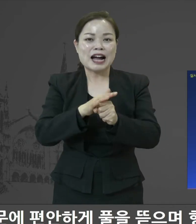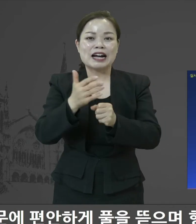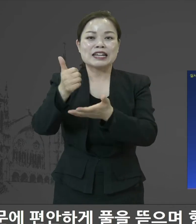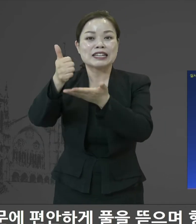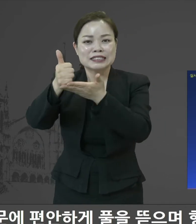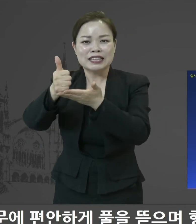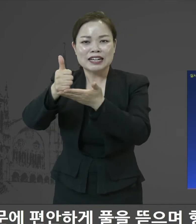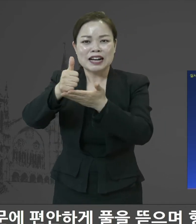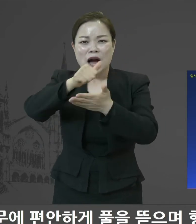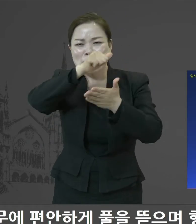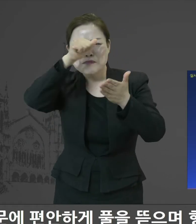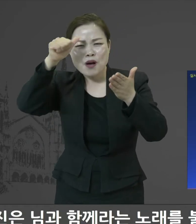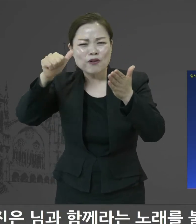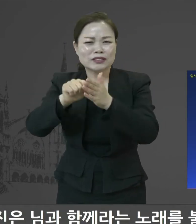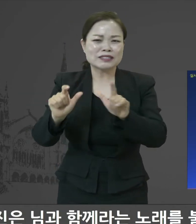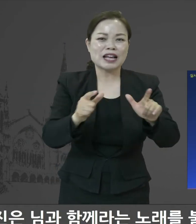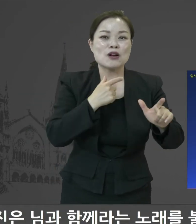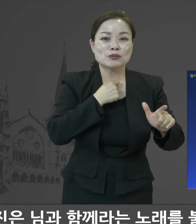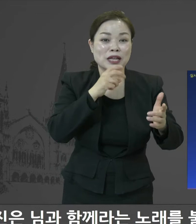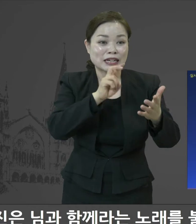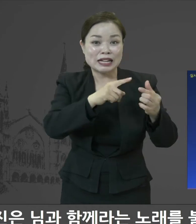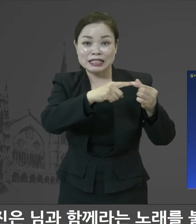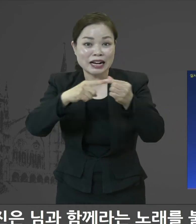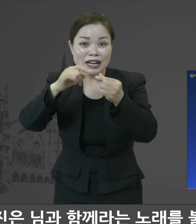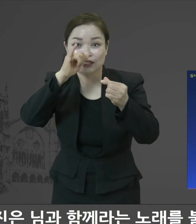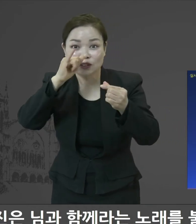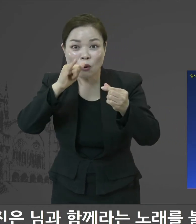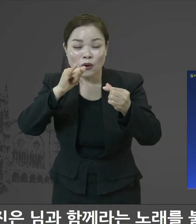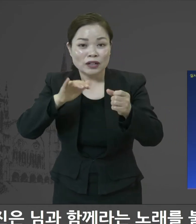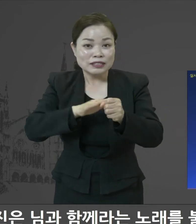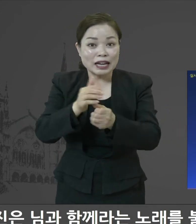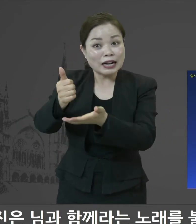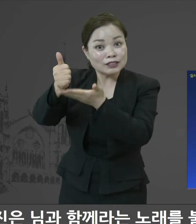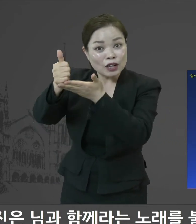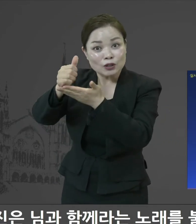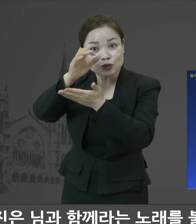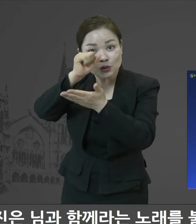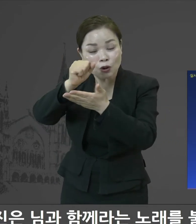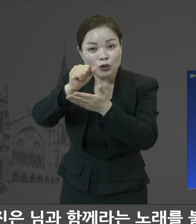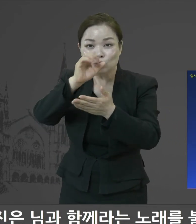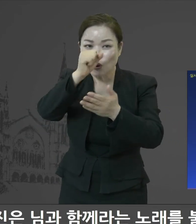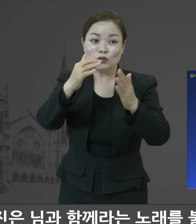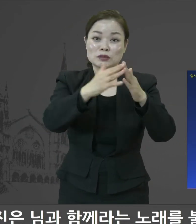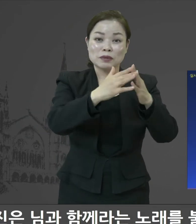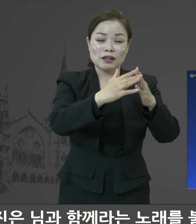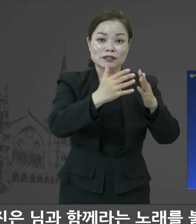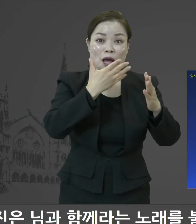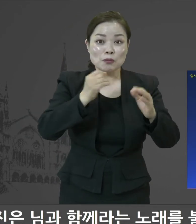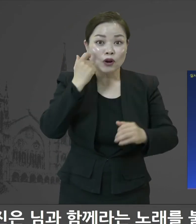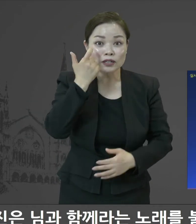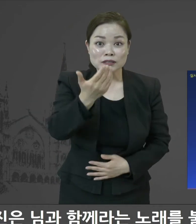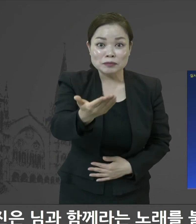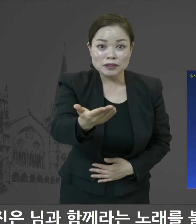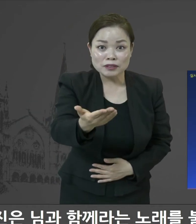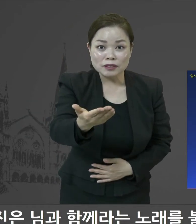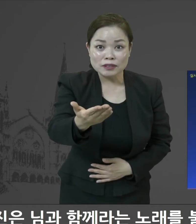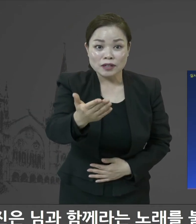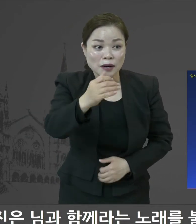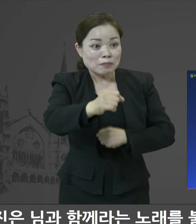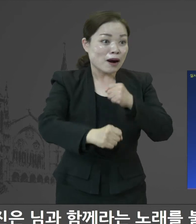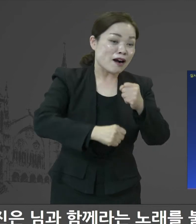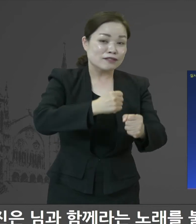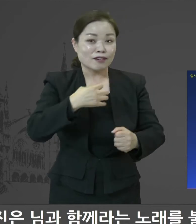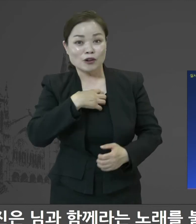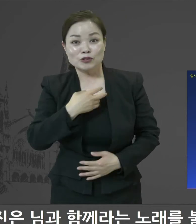한 100년 살고 싶다고 노래했습니다. 그런데 여러분, 사랑하는 님과 초원에 집을 지으면 진짜 행복할까요? 마음껏